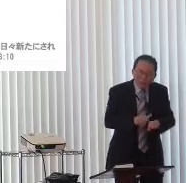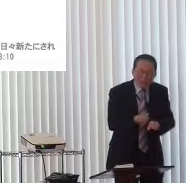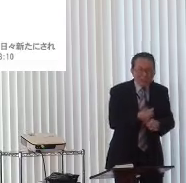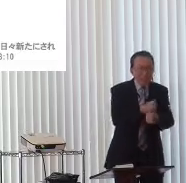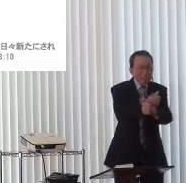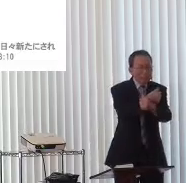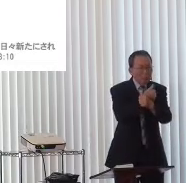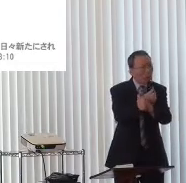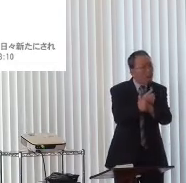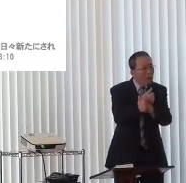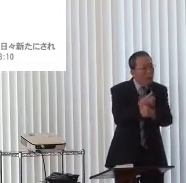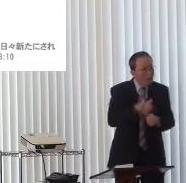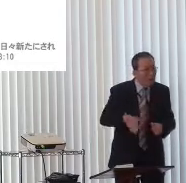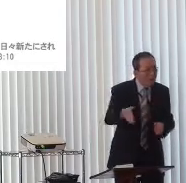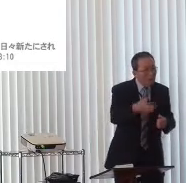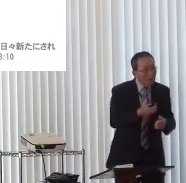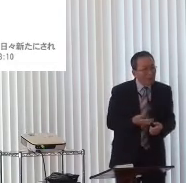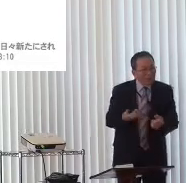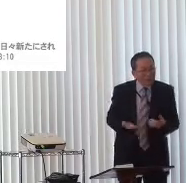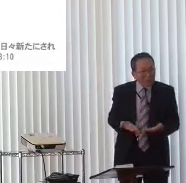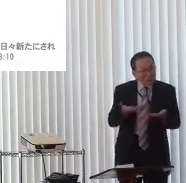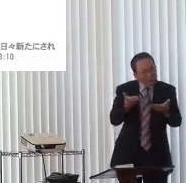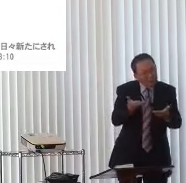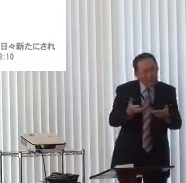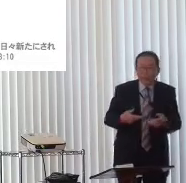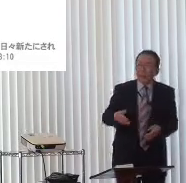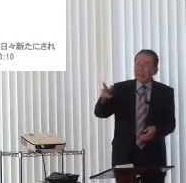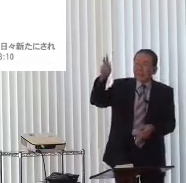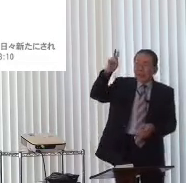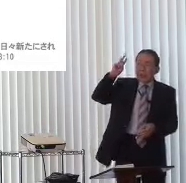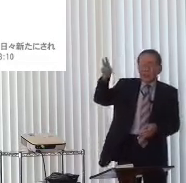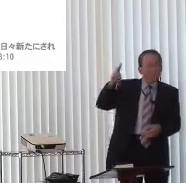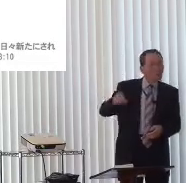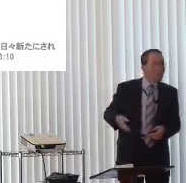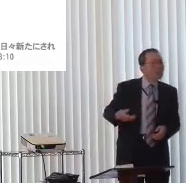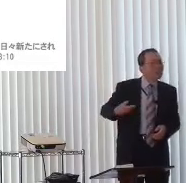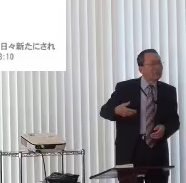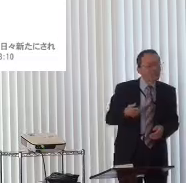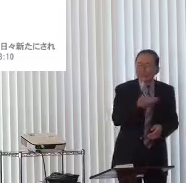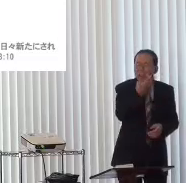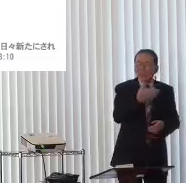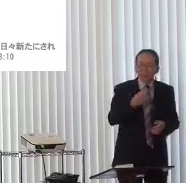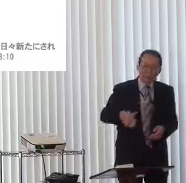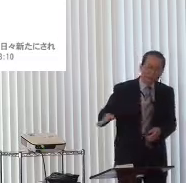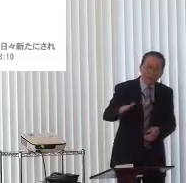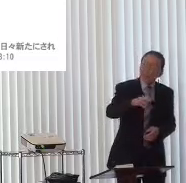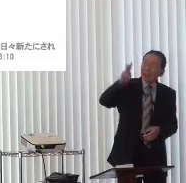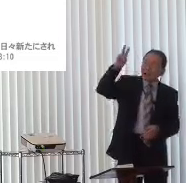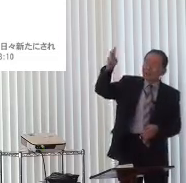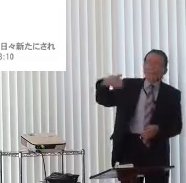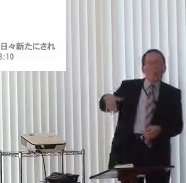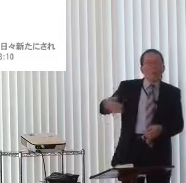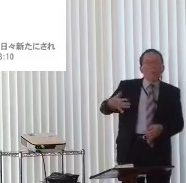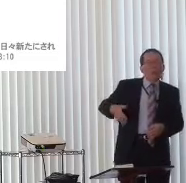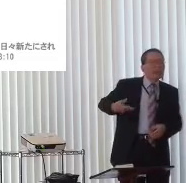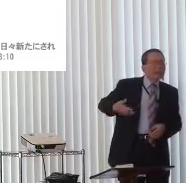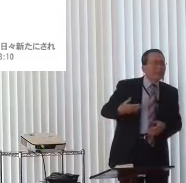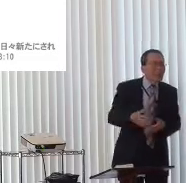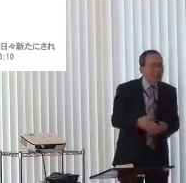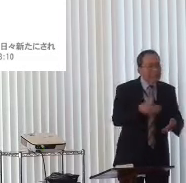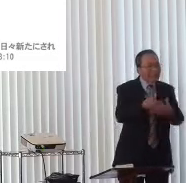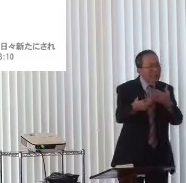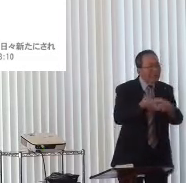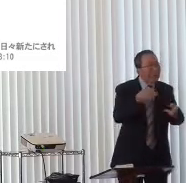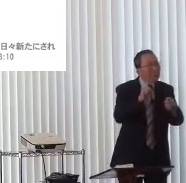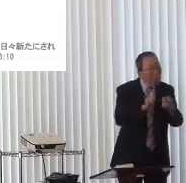ません。でもその時皆さん思い出していただきたい、神を知らなきゃいけない。私たちはまだ神を知らないんだ。体験的